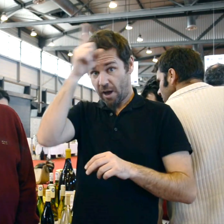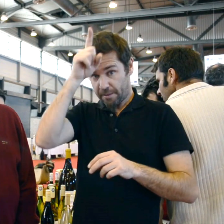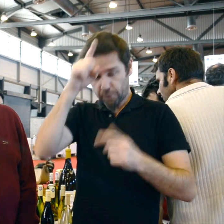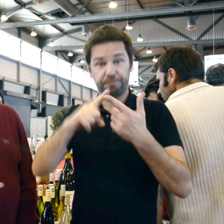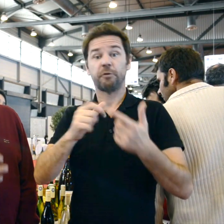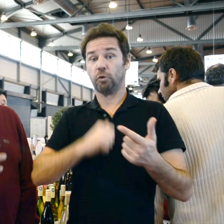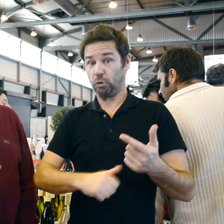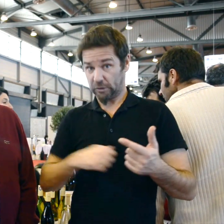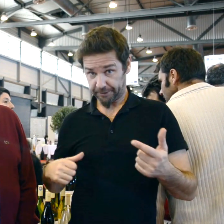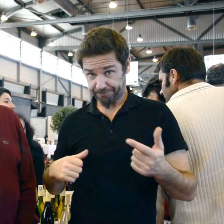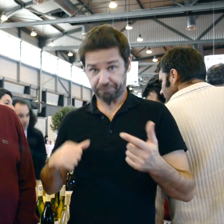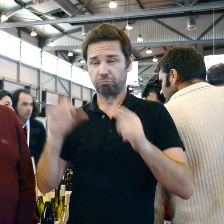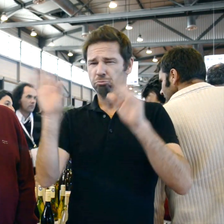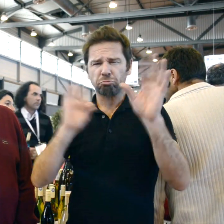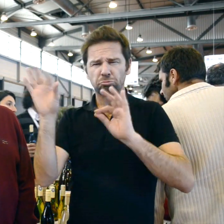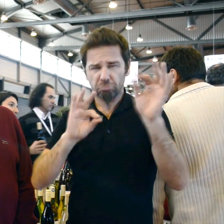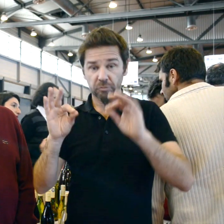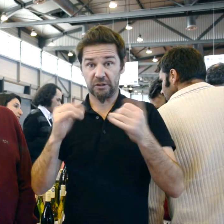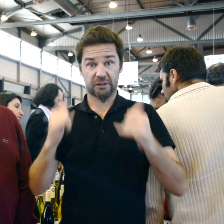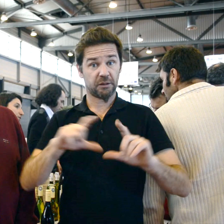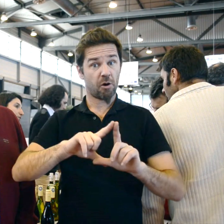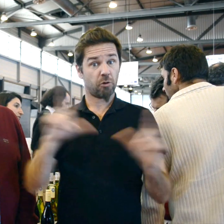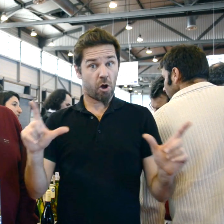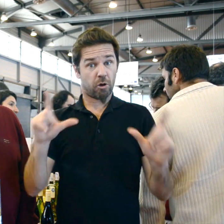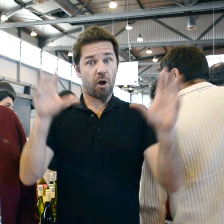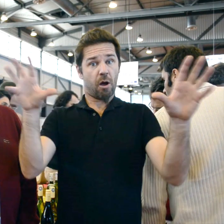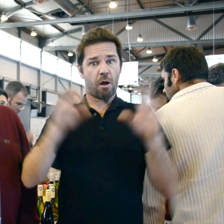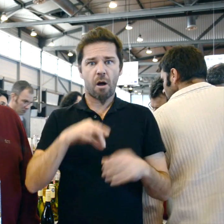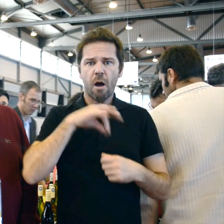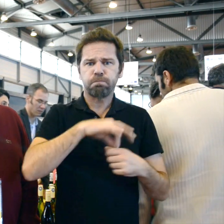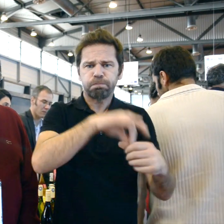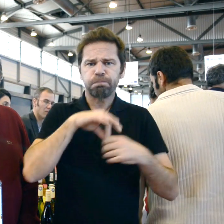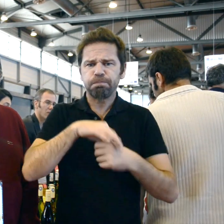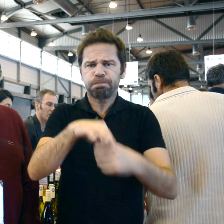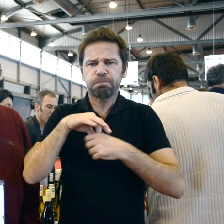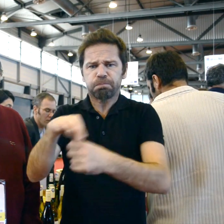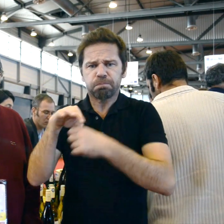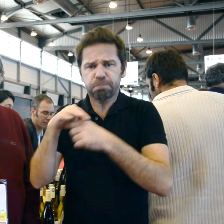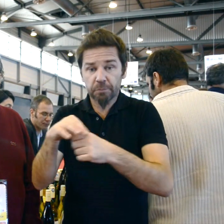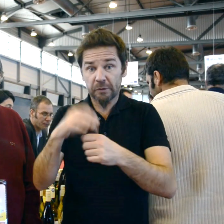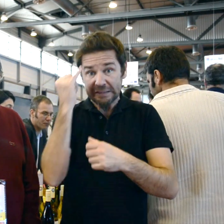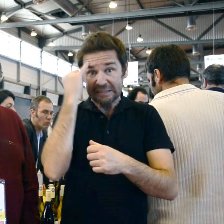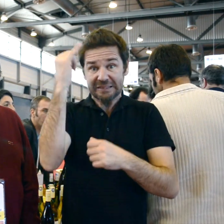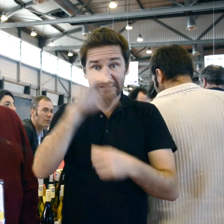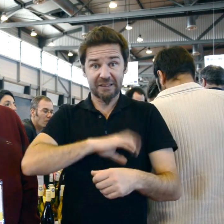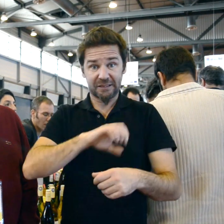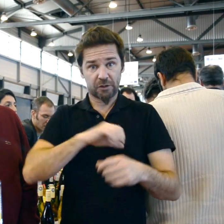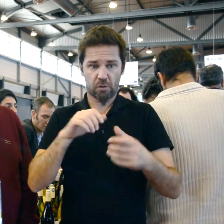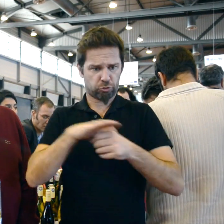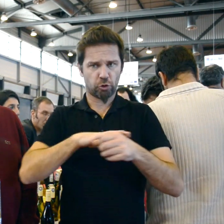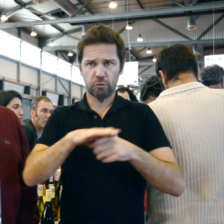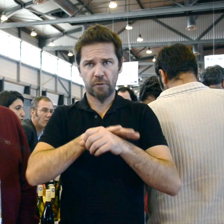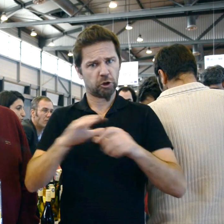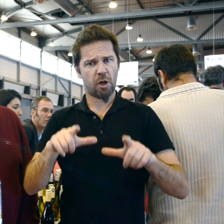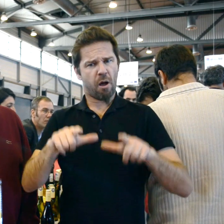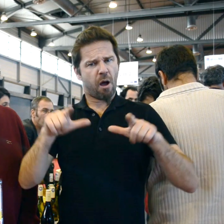collections en Suisse. On a mis ça dans le Languedoc. Alors l'idée aussi, c'était de planter des superficies suffisantes